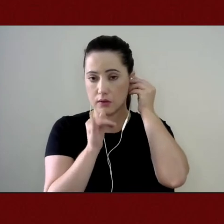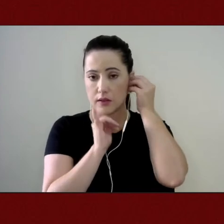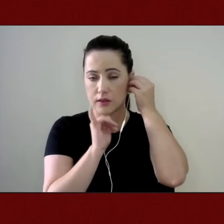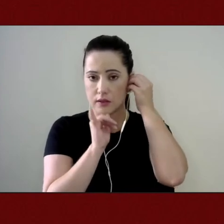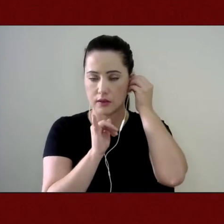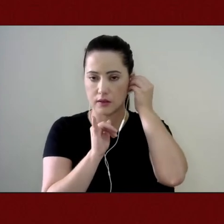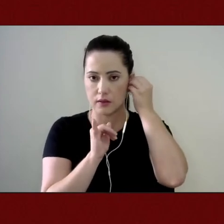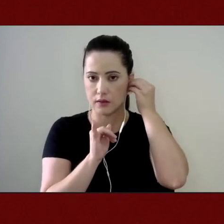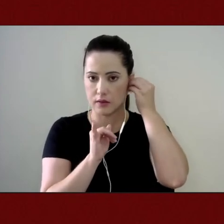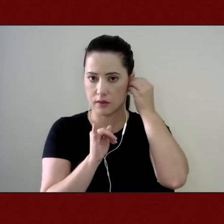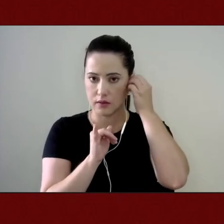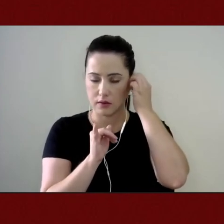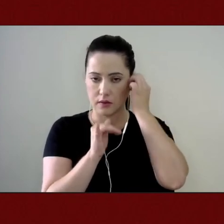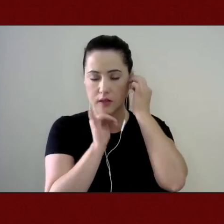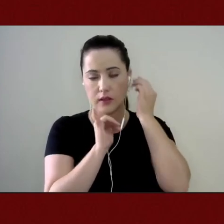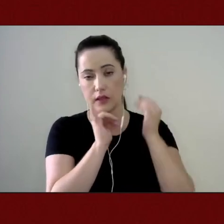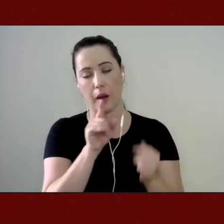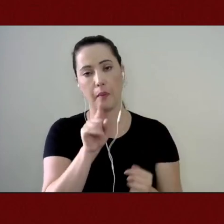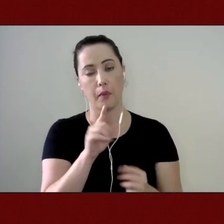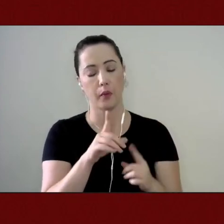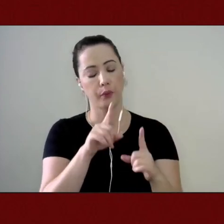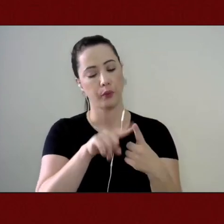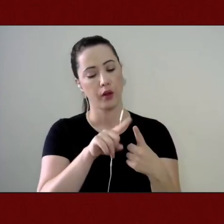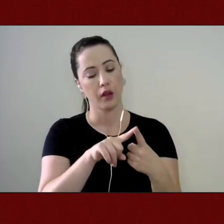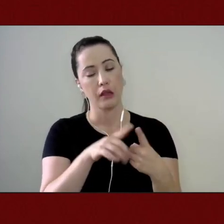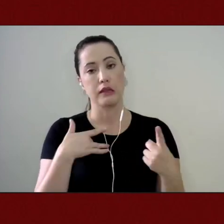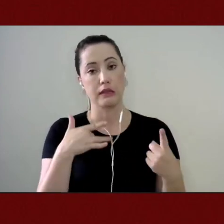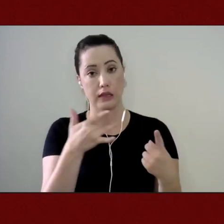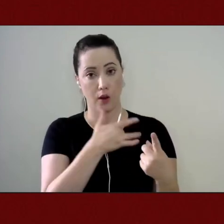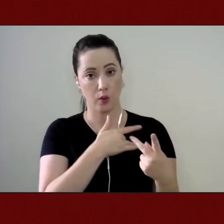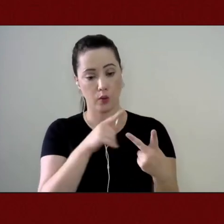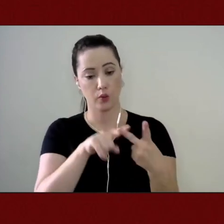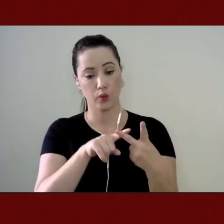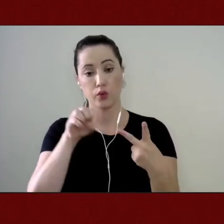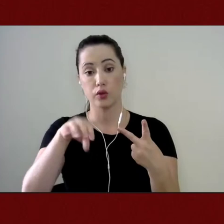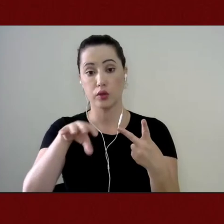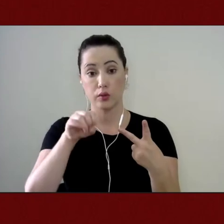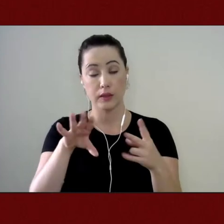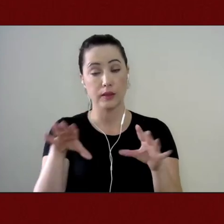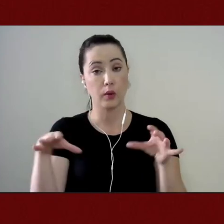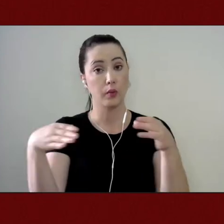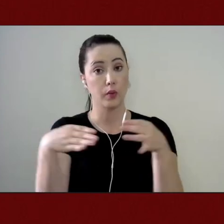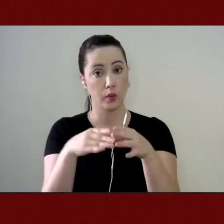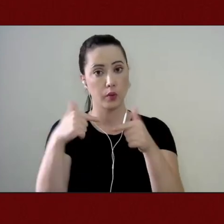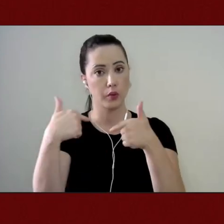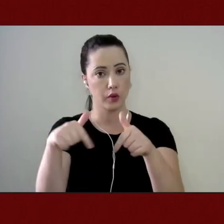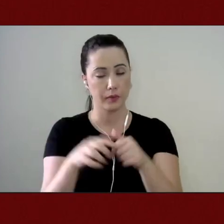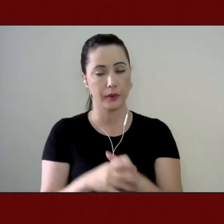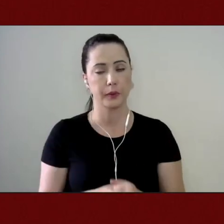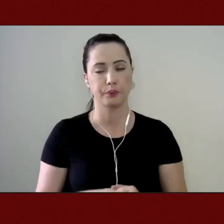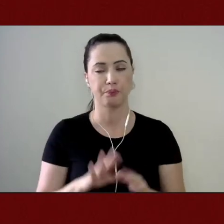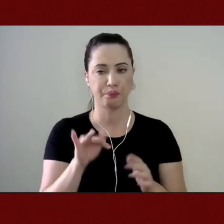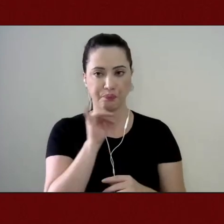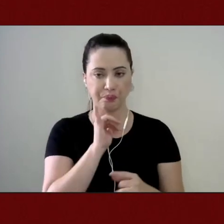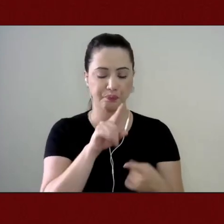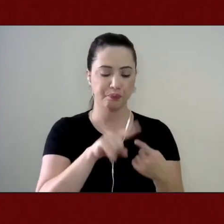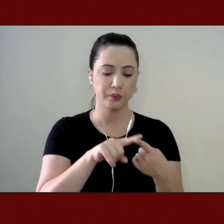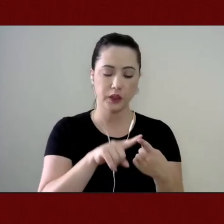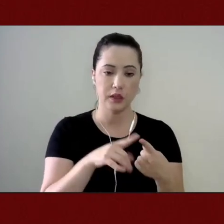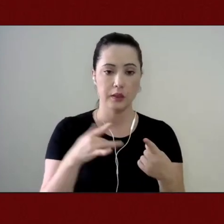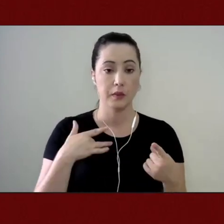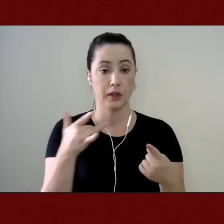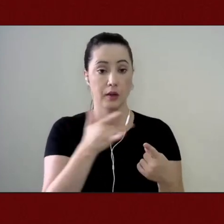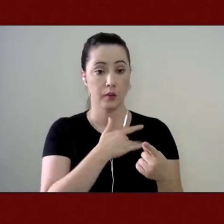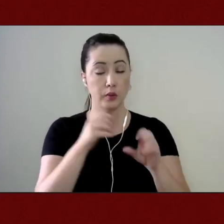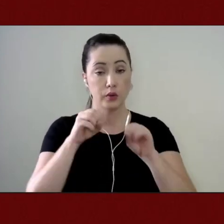claros disso são a saúde e a educação. No caso da educação, os trabalhadores que